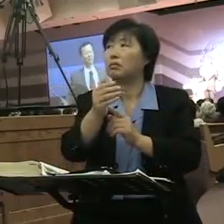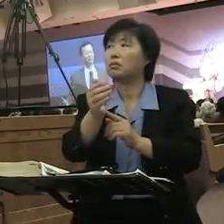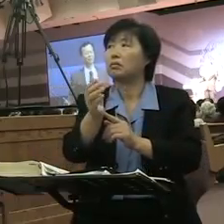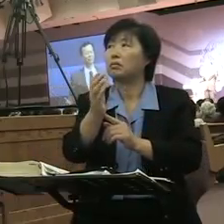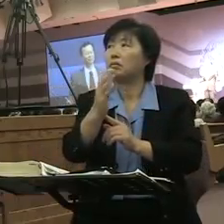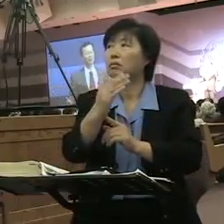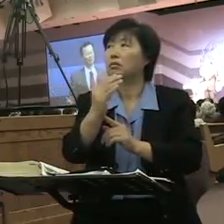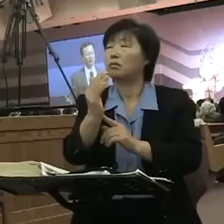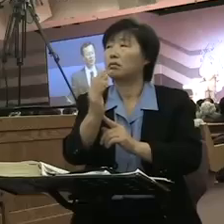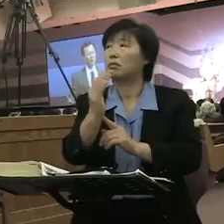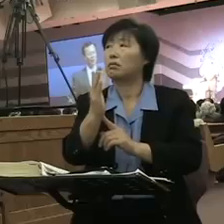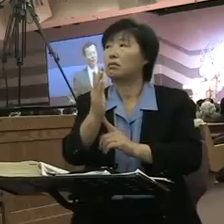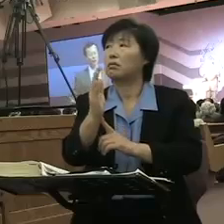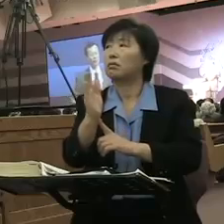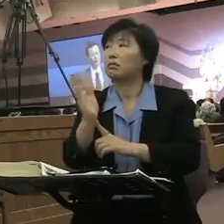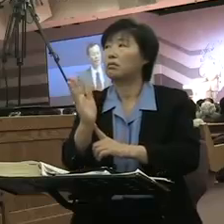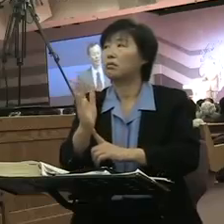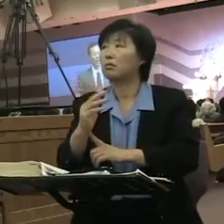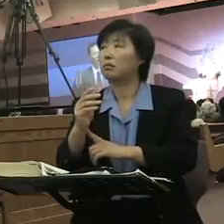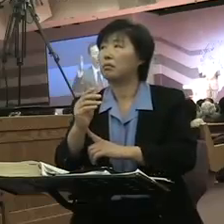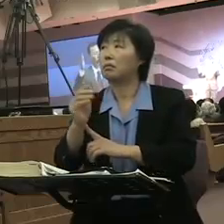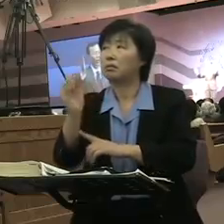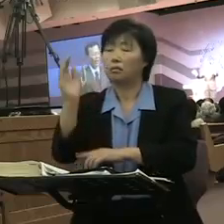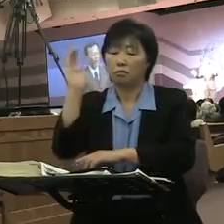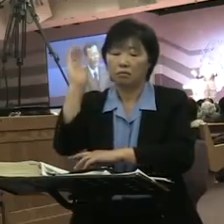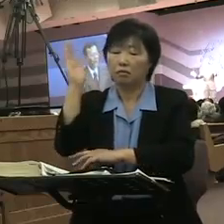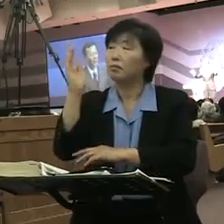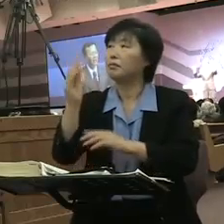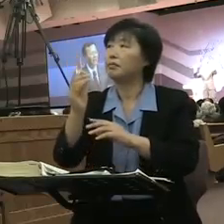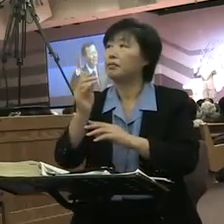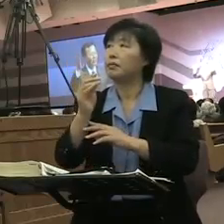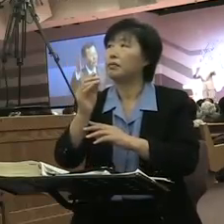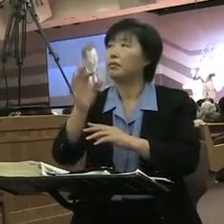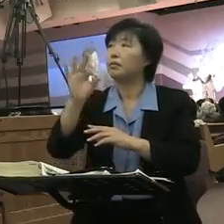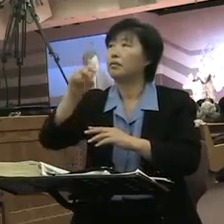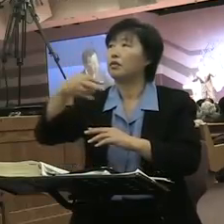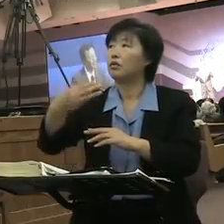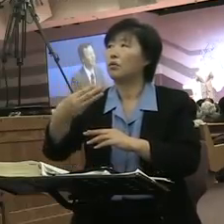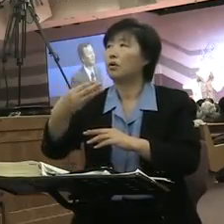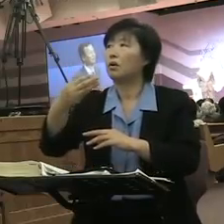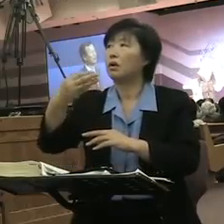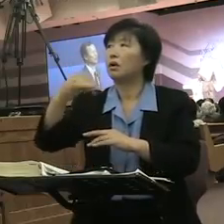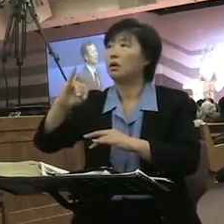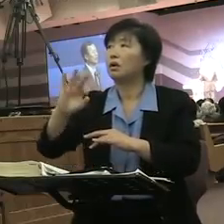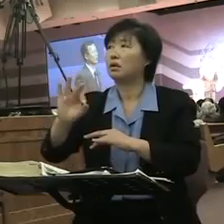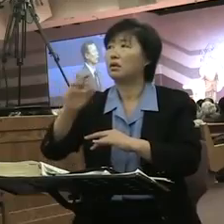플래카드에 메시지가 담겨 있습니다. 웰링턴 defeated.